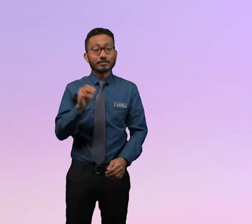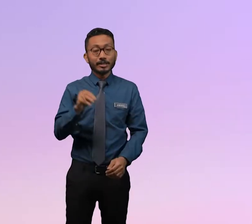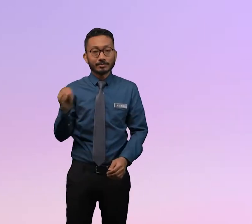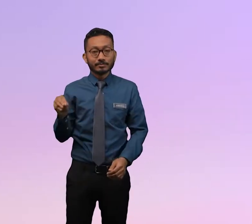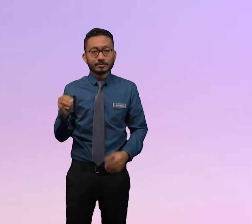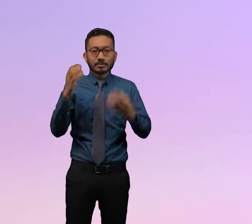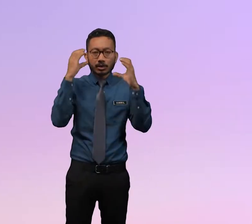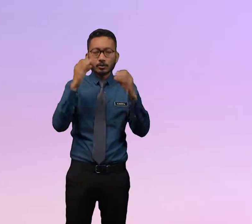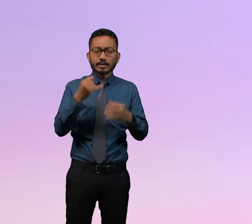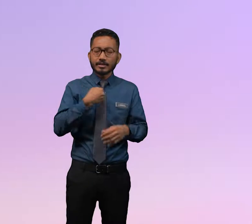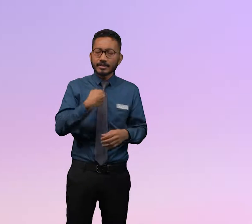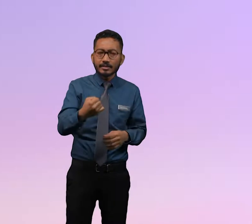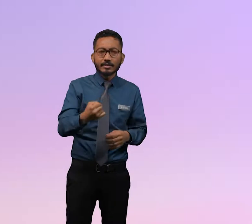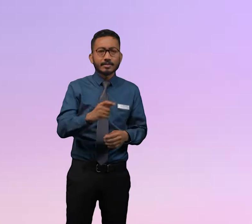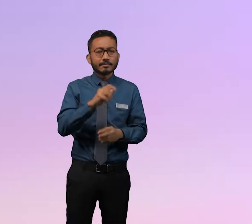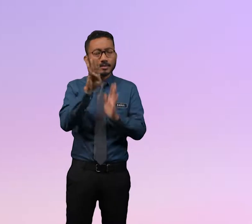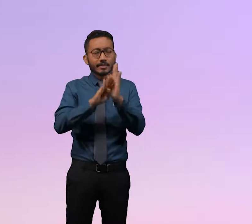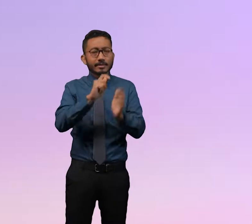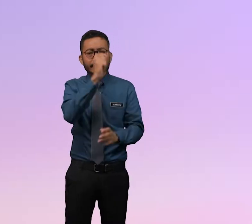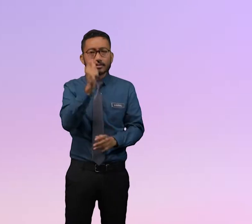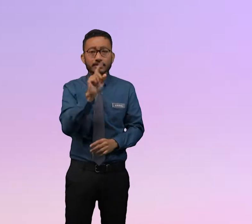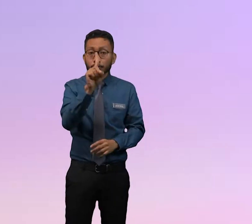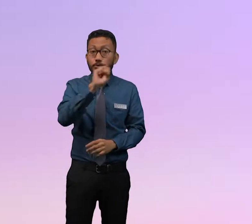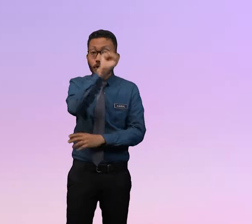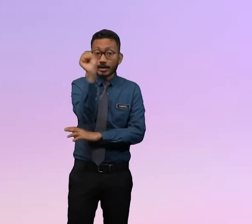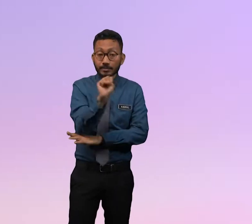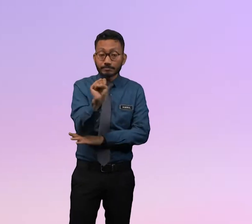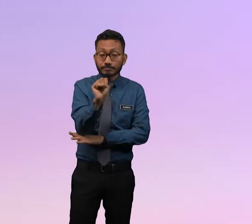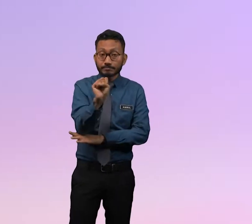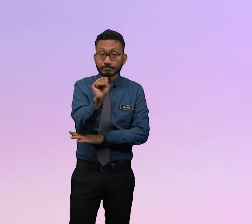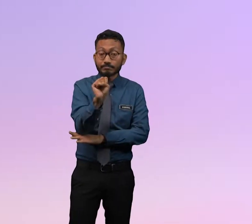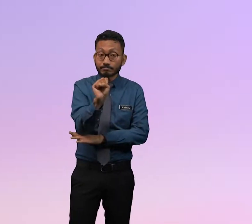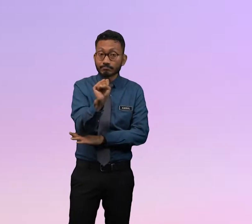Mula-mula cikgu ingin bertanya satu soalan.